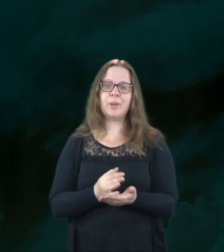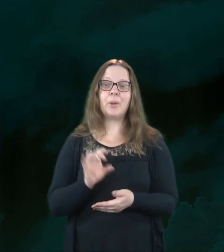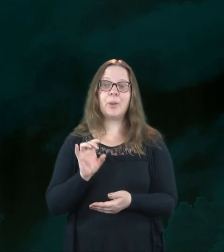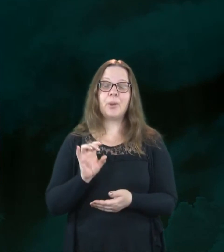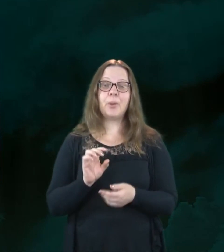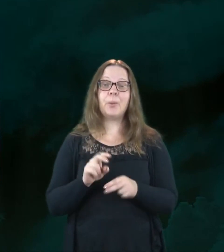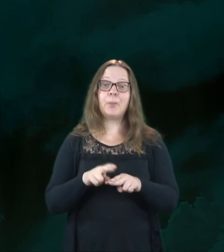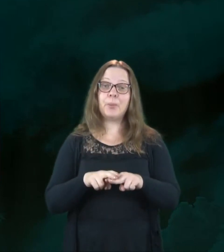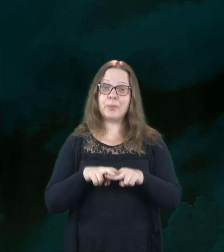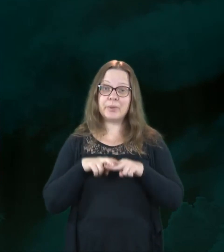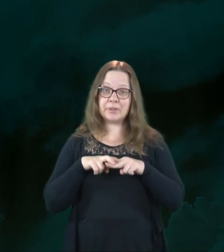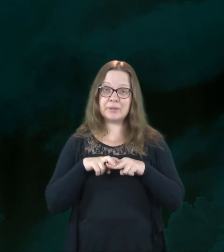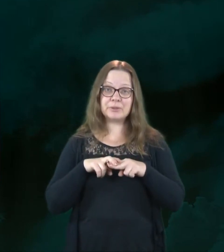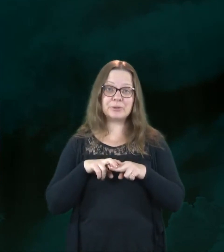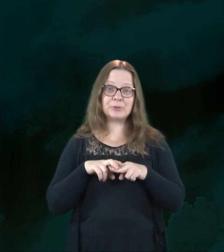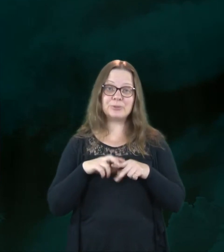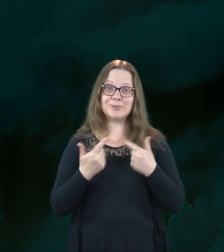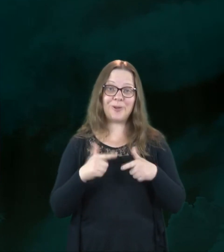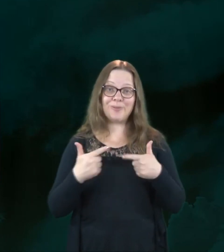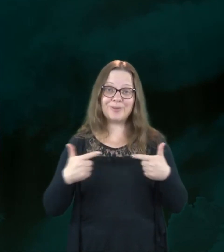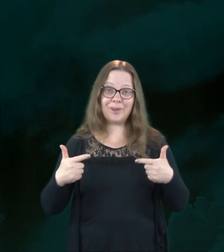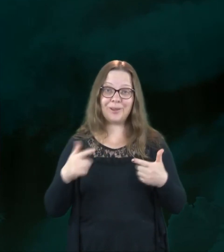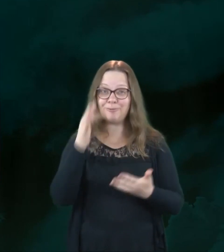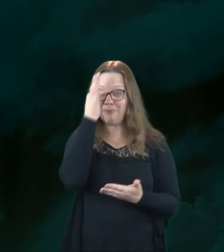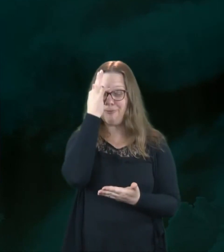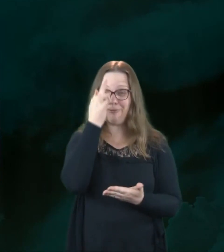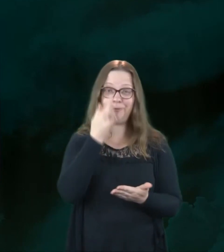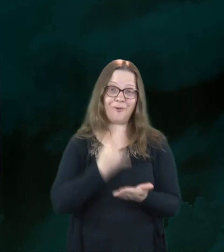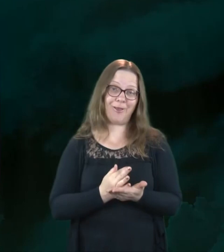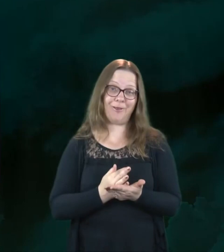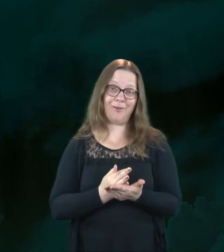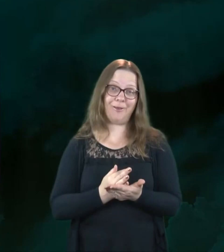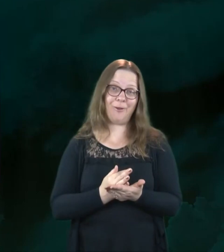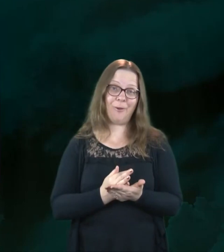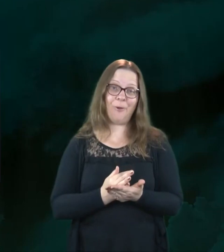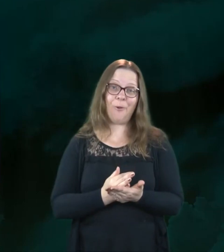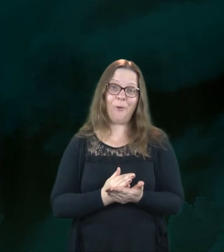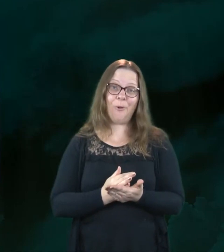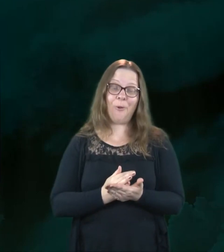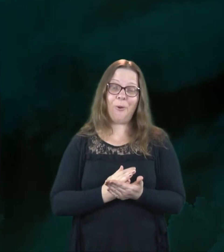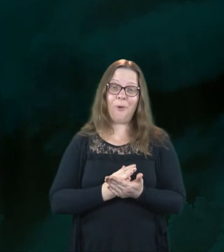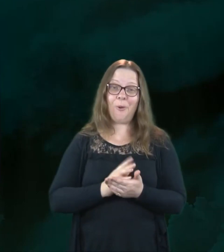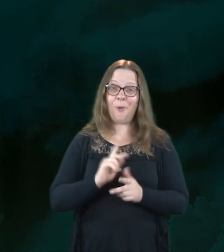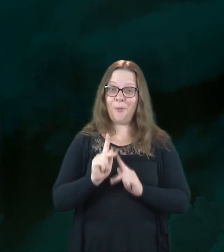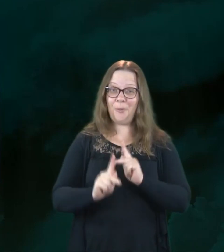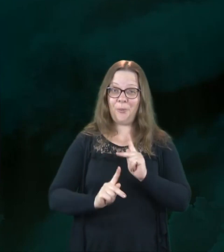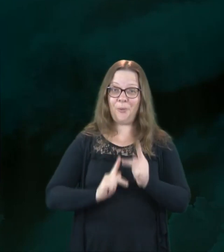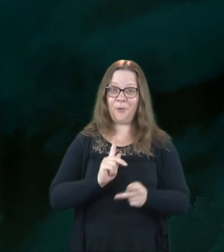desconectado não mais era simples para com Deus, não mais